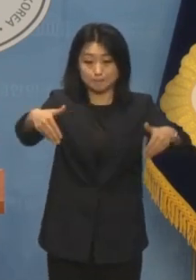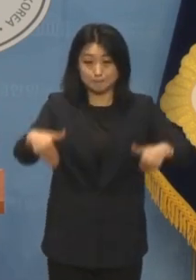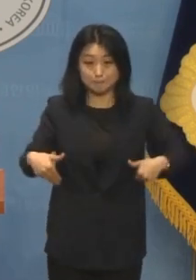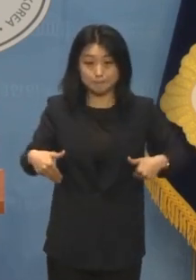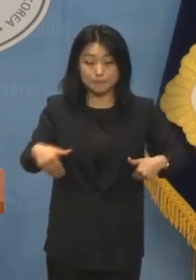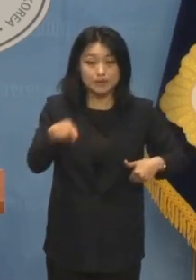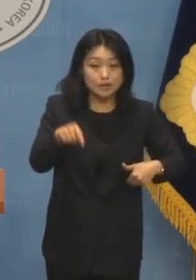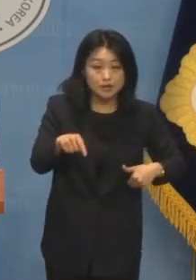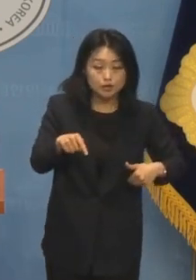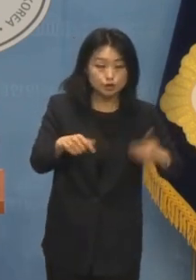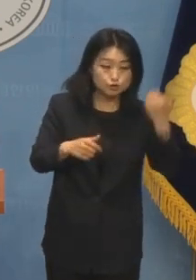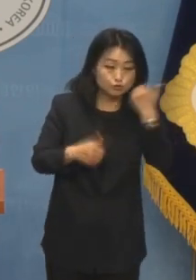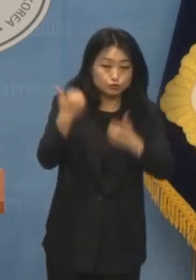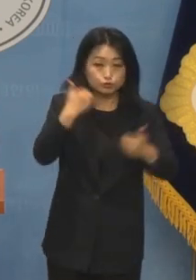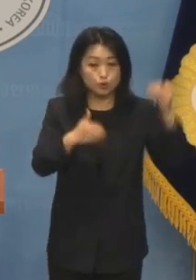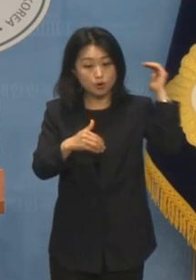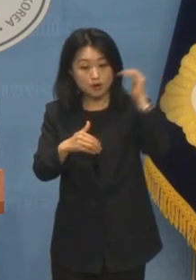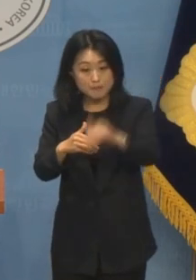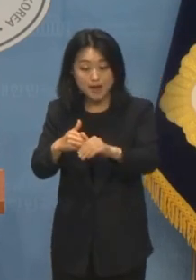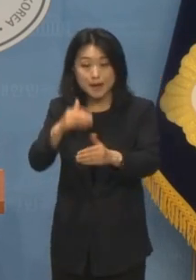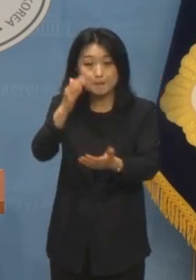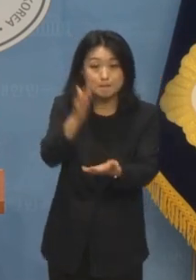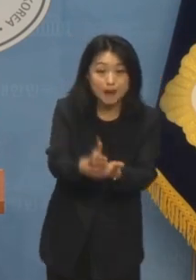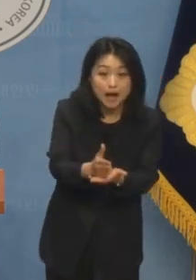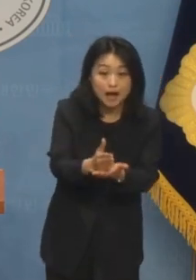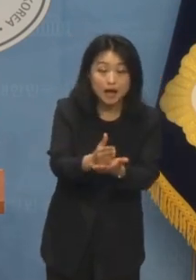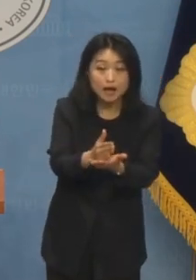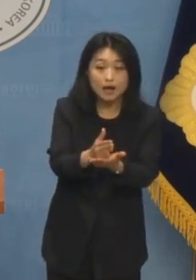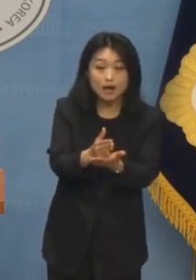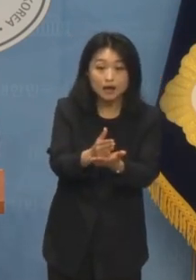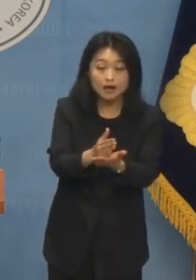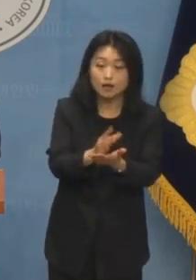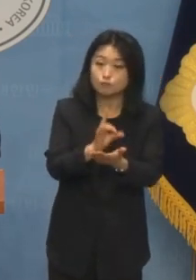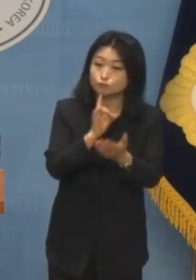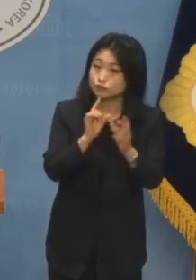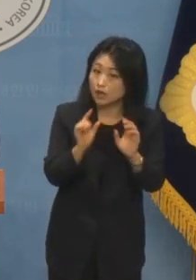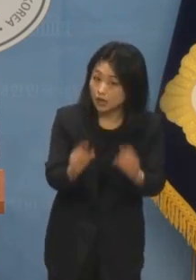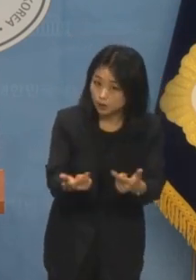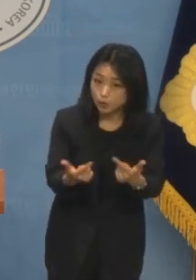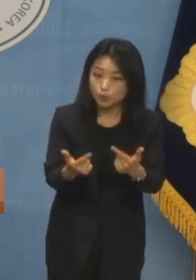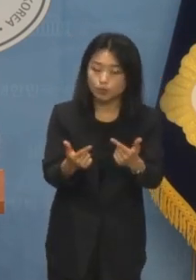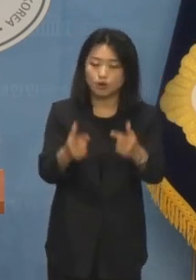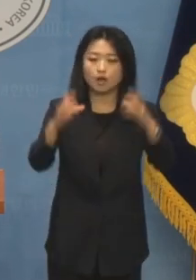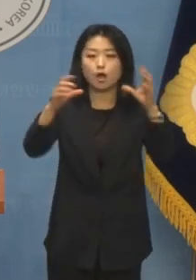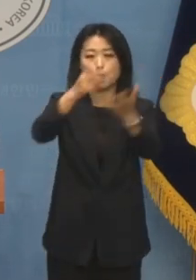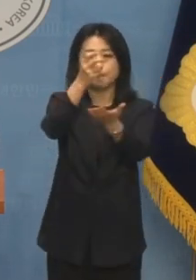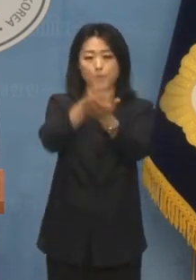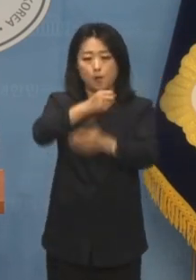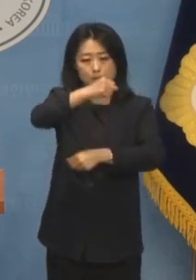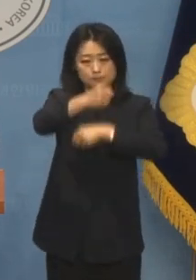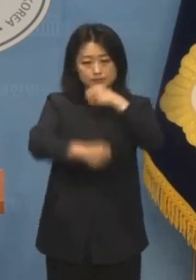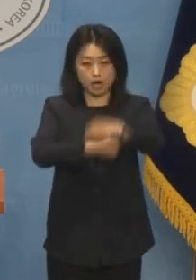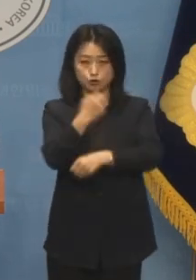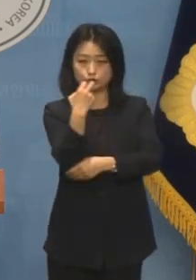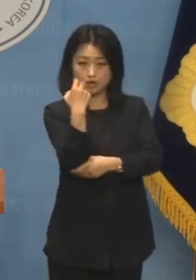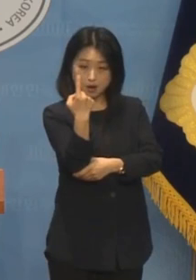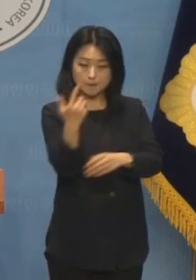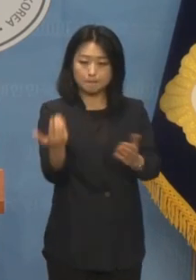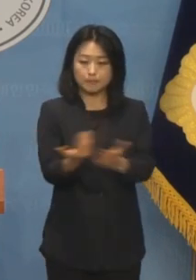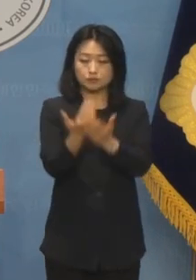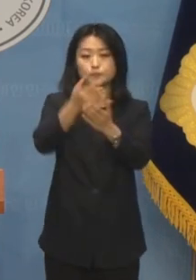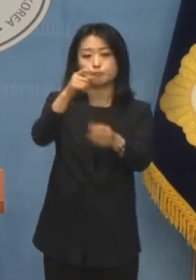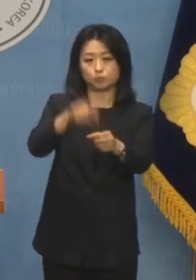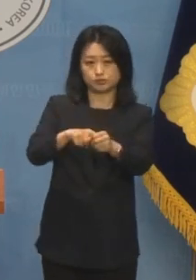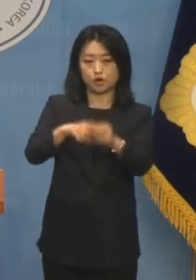외부로부터 일절 간섭받지 말라는 권리가 아닙니다. 헌법 질서와 자유민주주의 체제를 수호하고 발전시키기